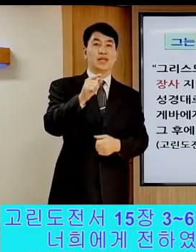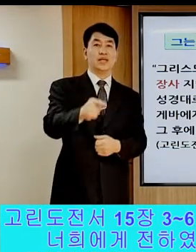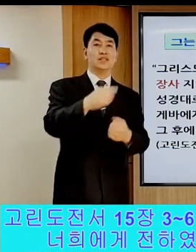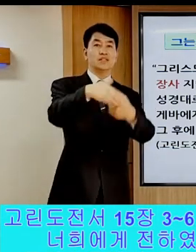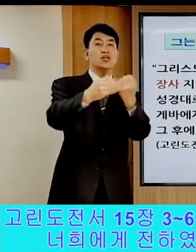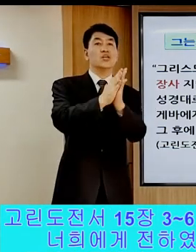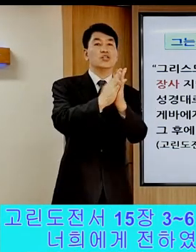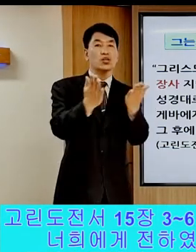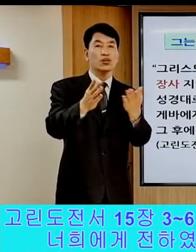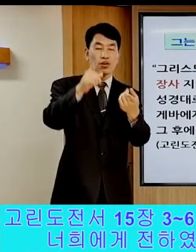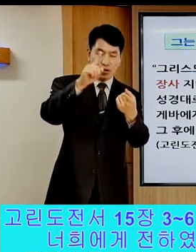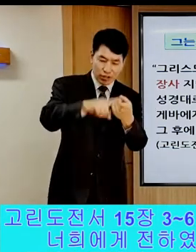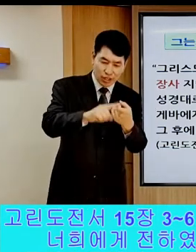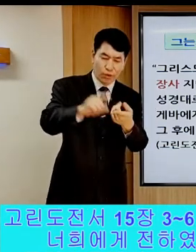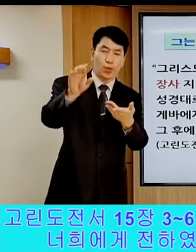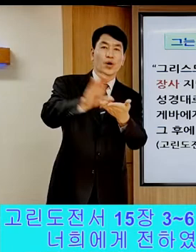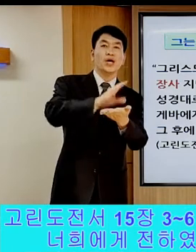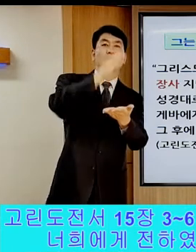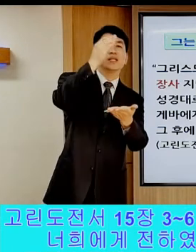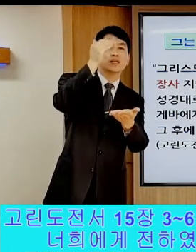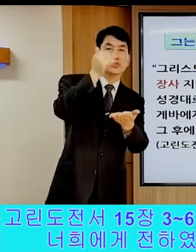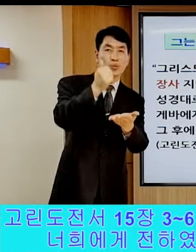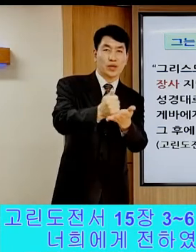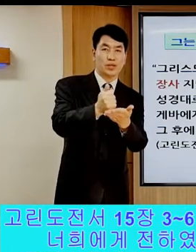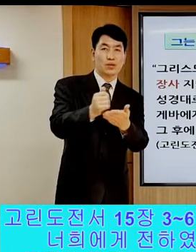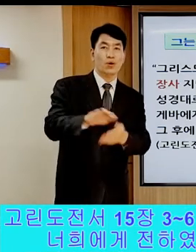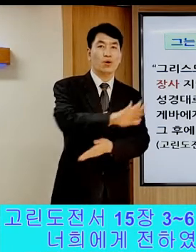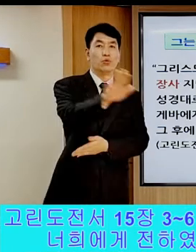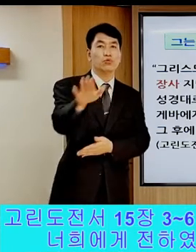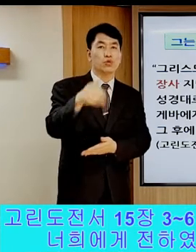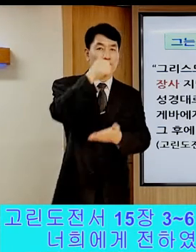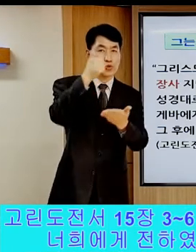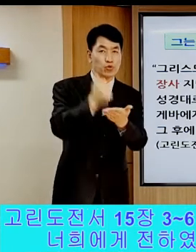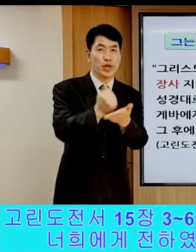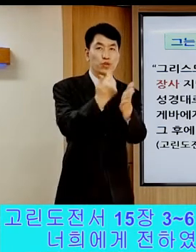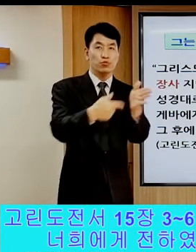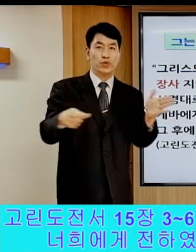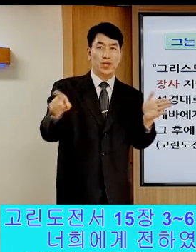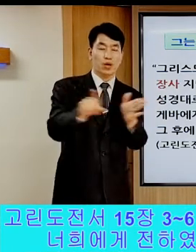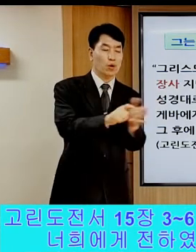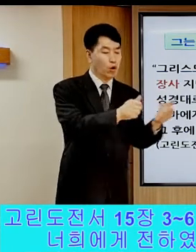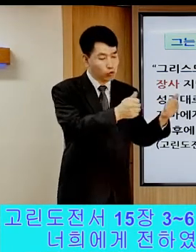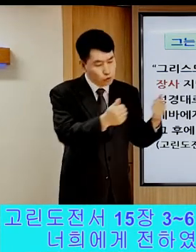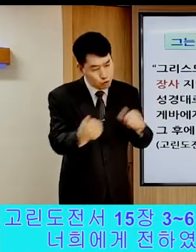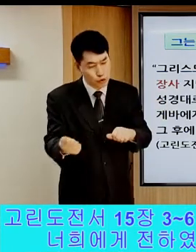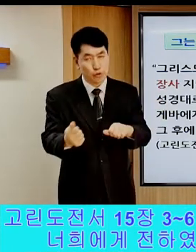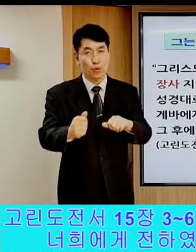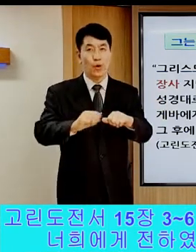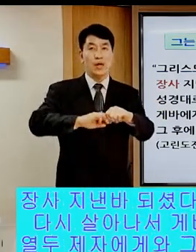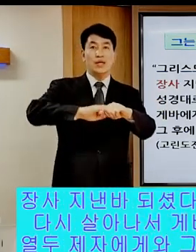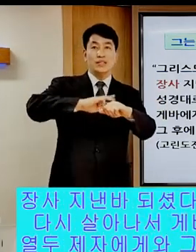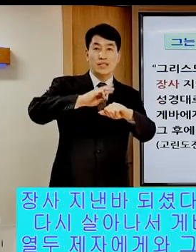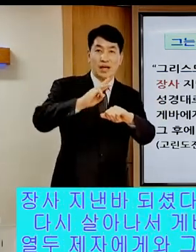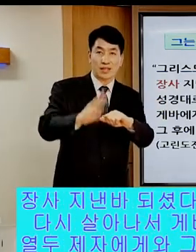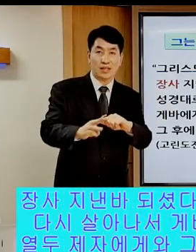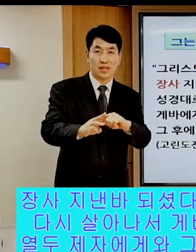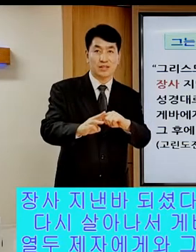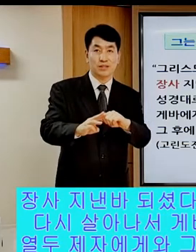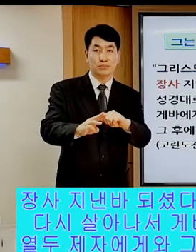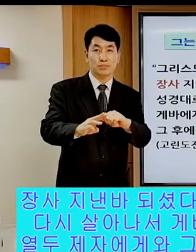이는 성경대로 그리스도께서 우리 죄를 위하여 죽으시고 장사된